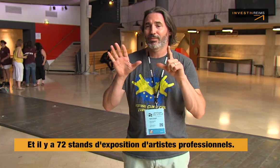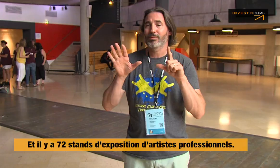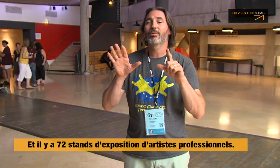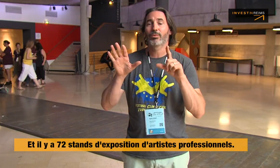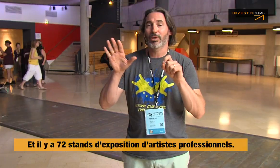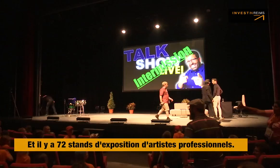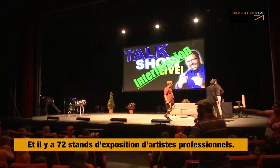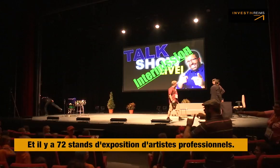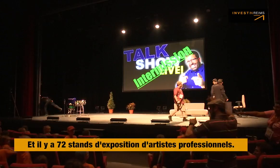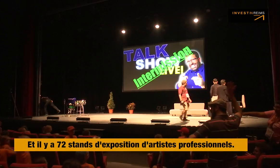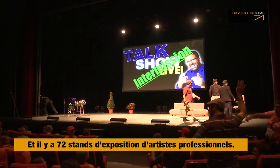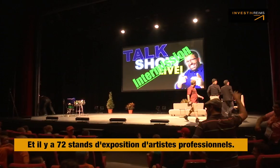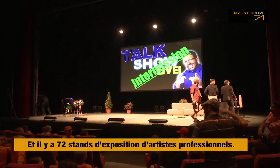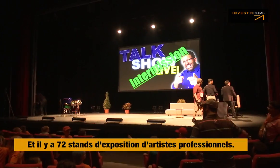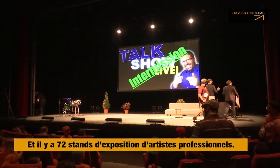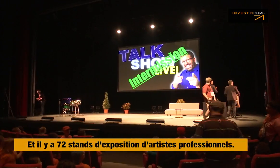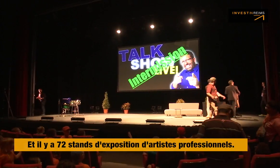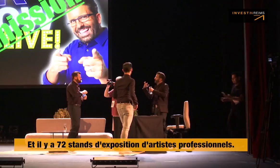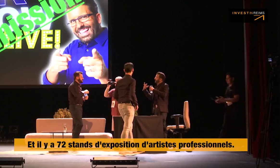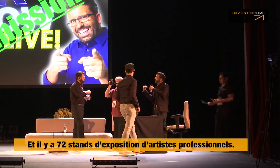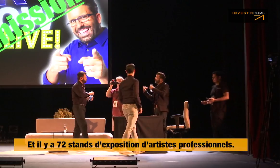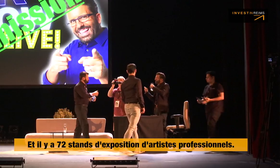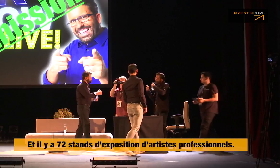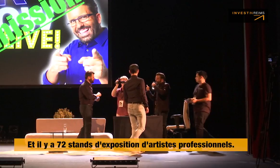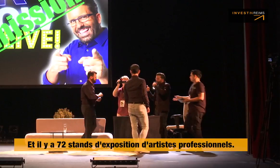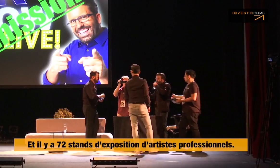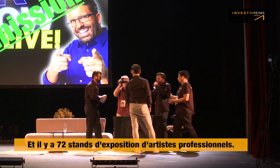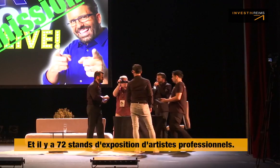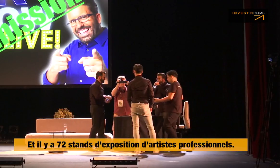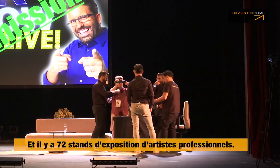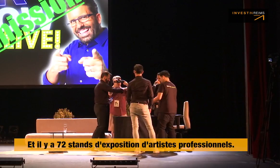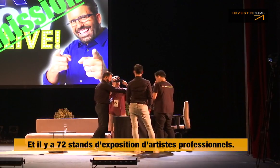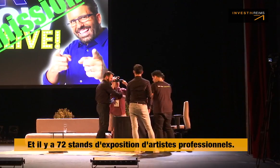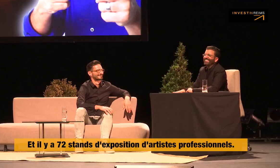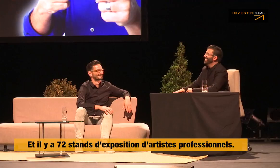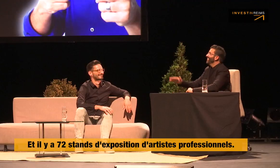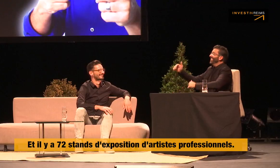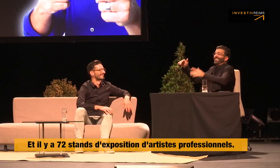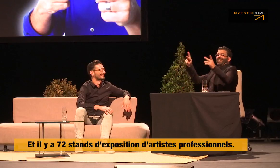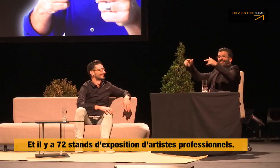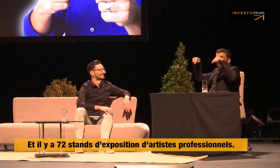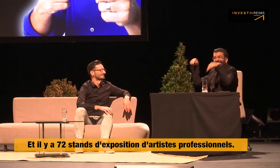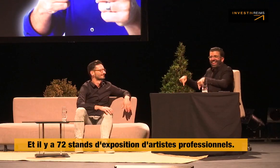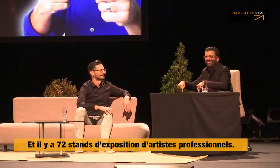72 stands d'exposition d'artistes professionnels.